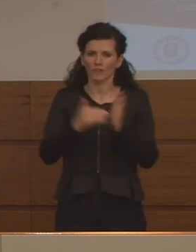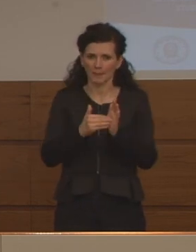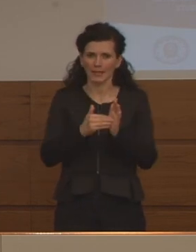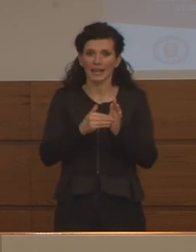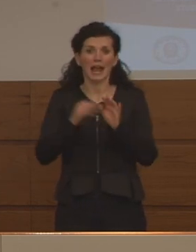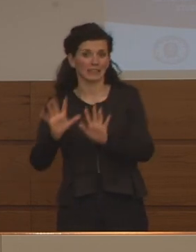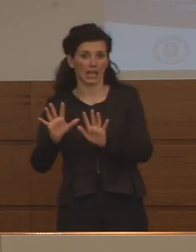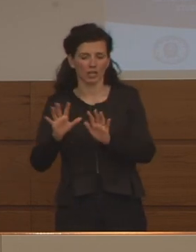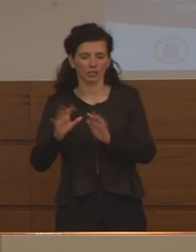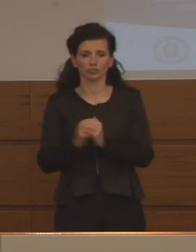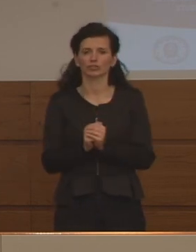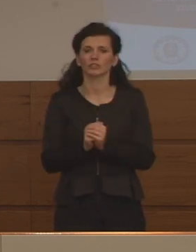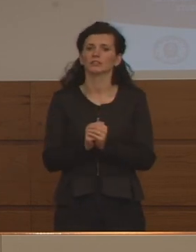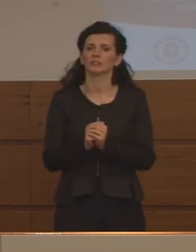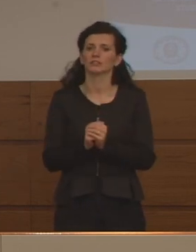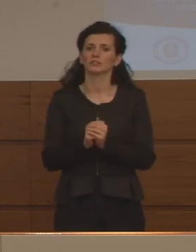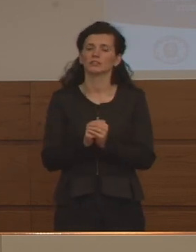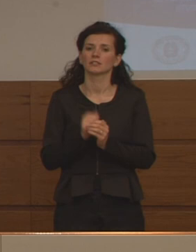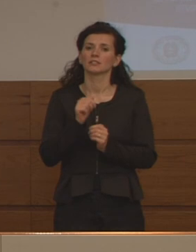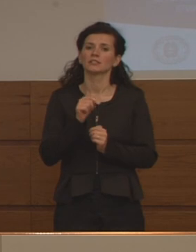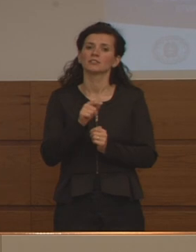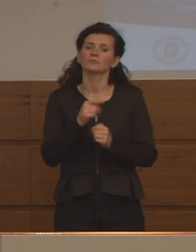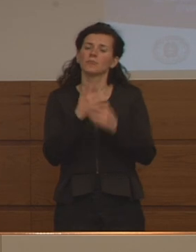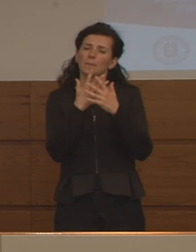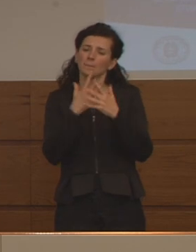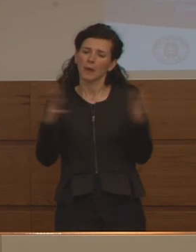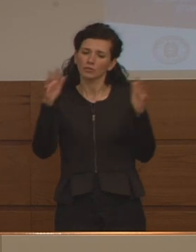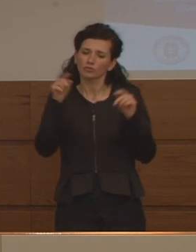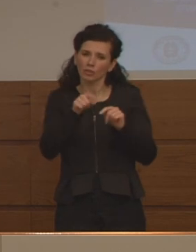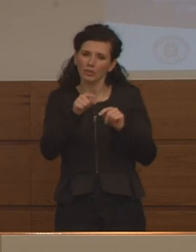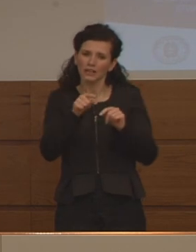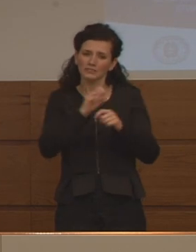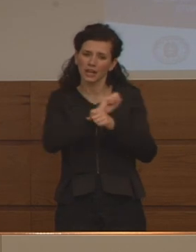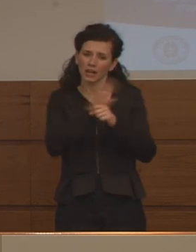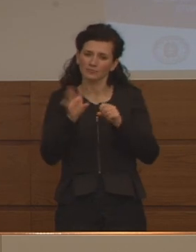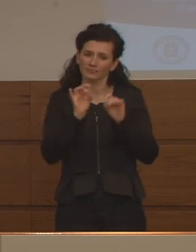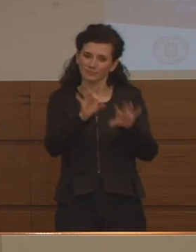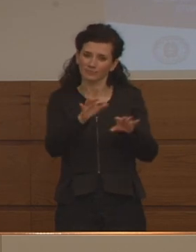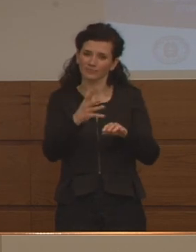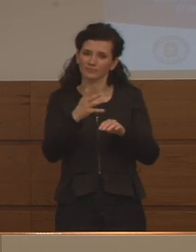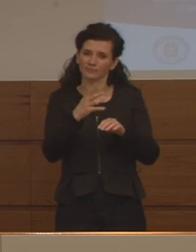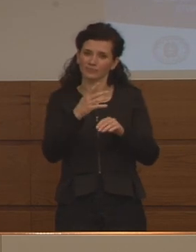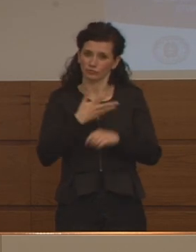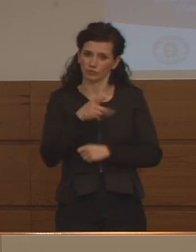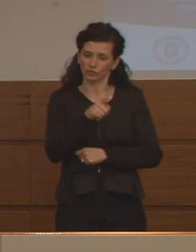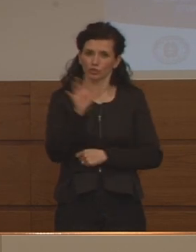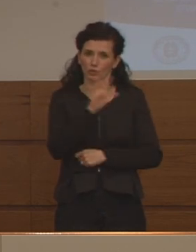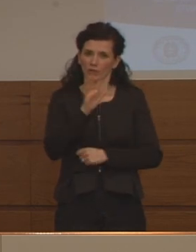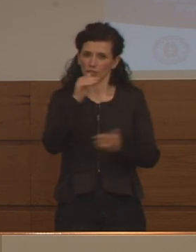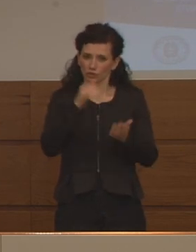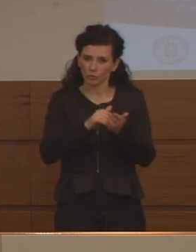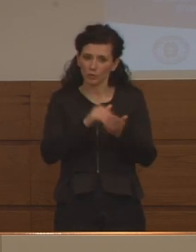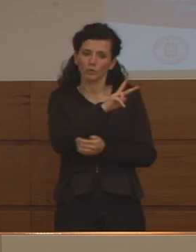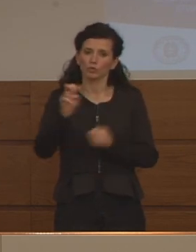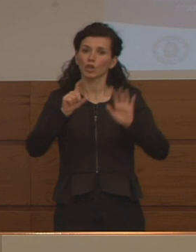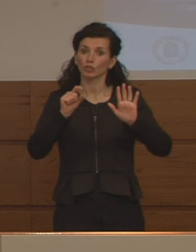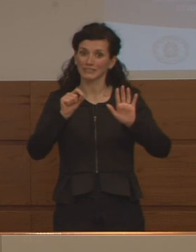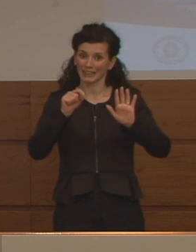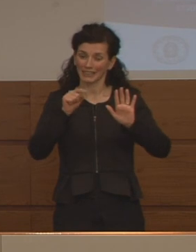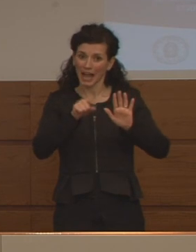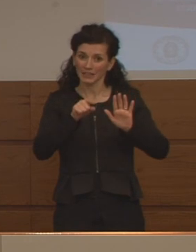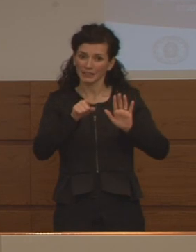10 mentre la maggior parte dei positivi 50 5.270